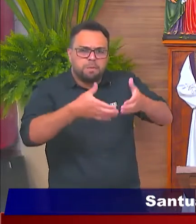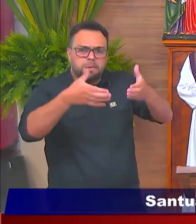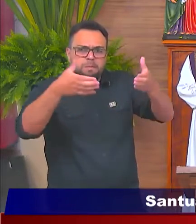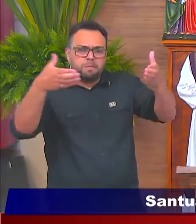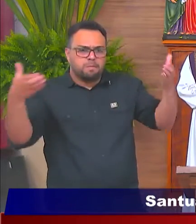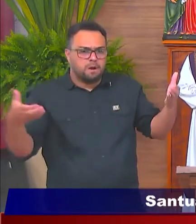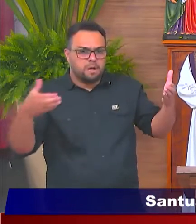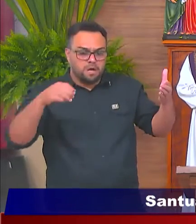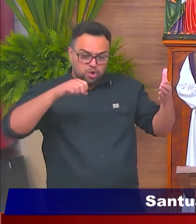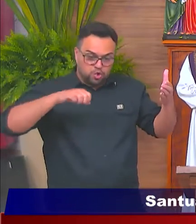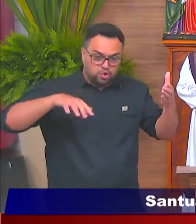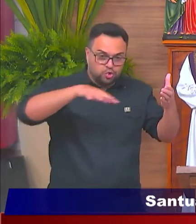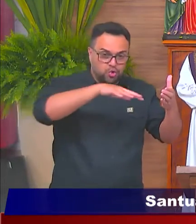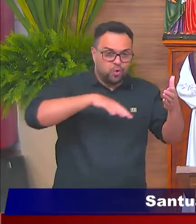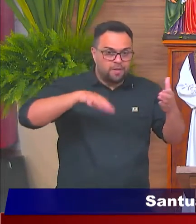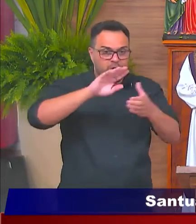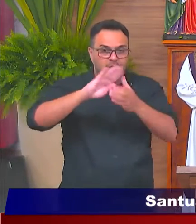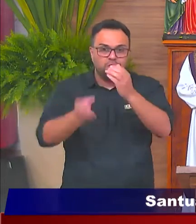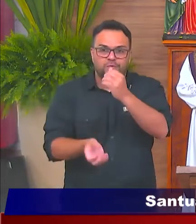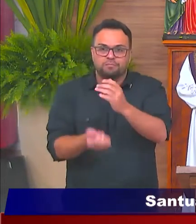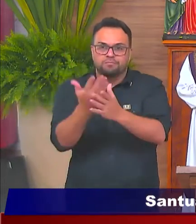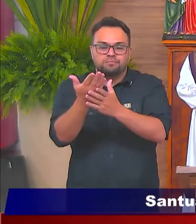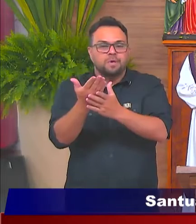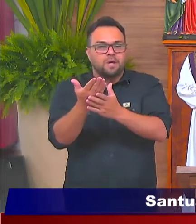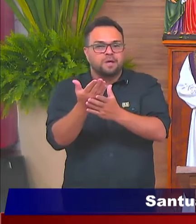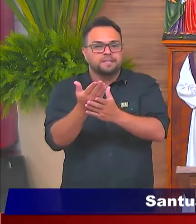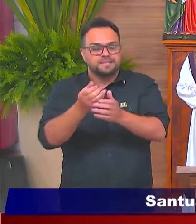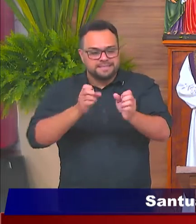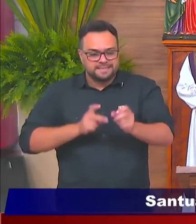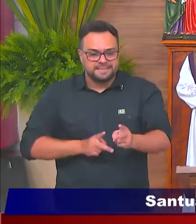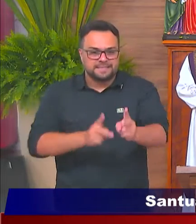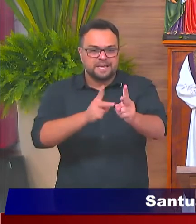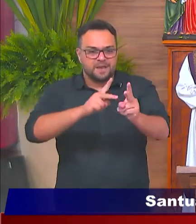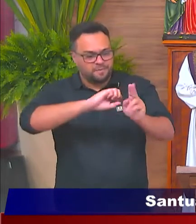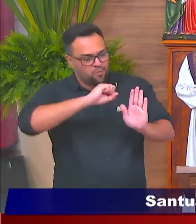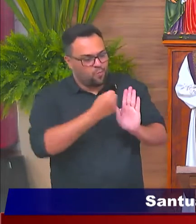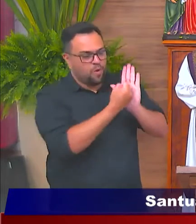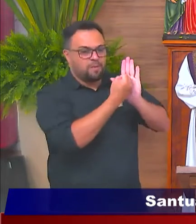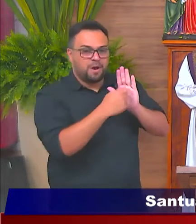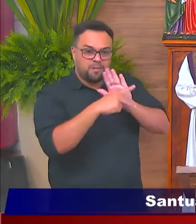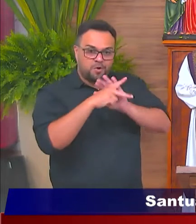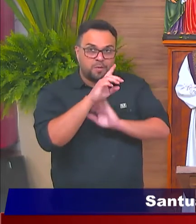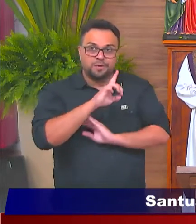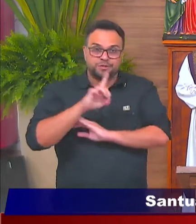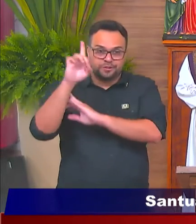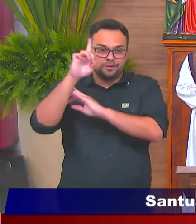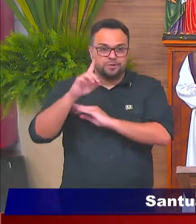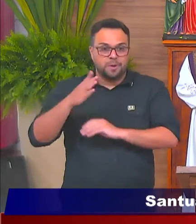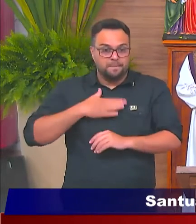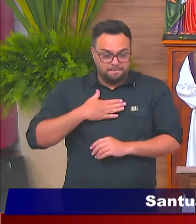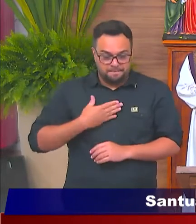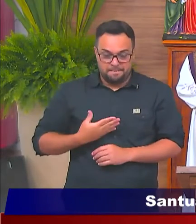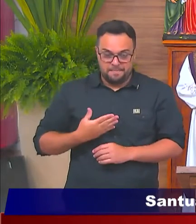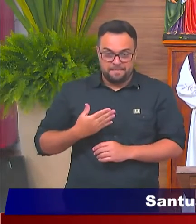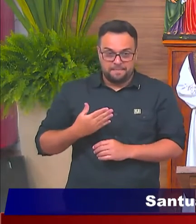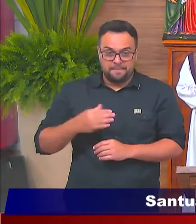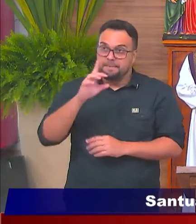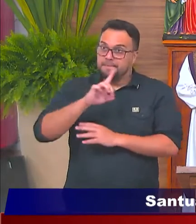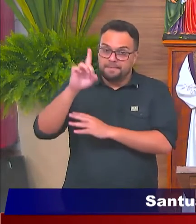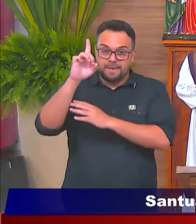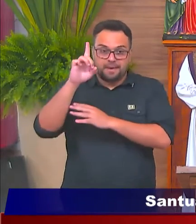meio deles colocarei meu santuário para sempre. Minha morada estará junto